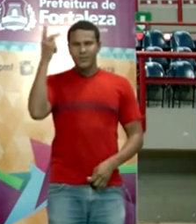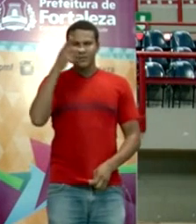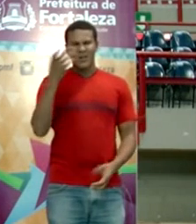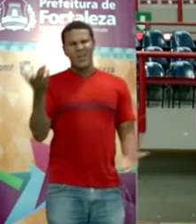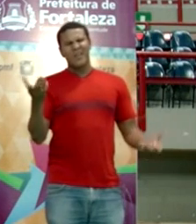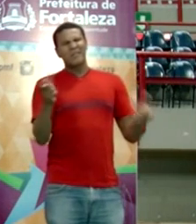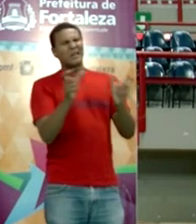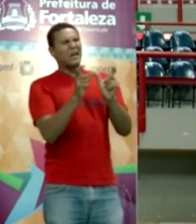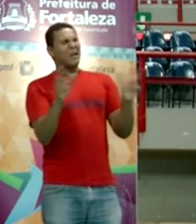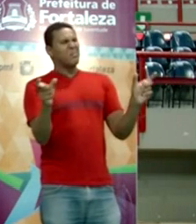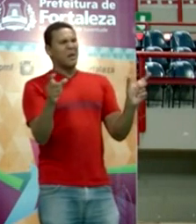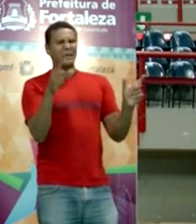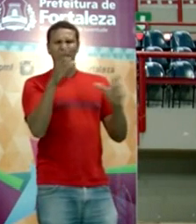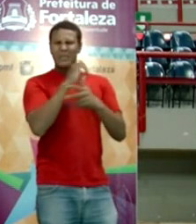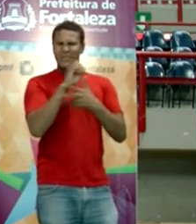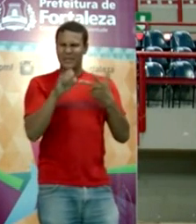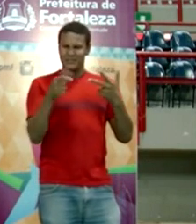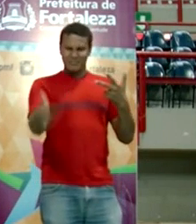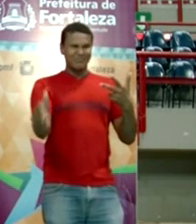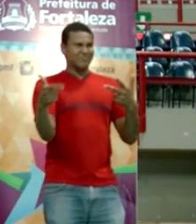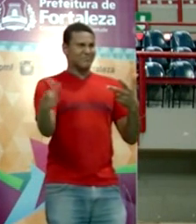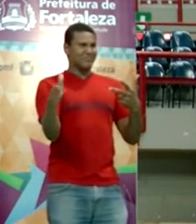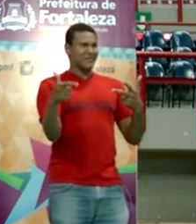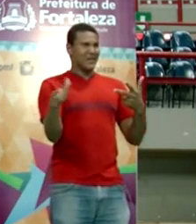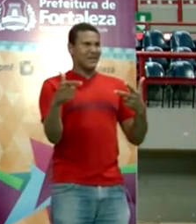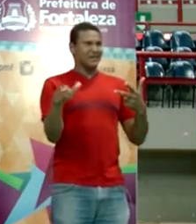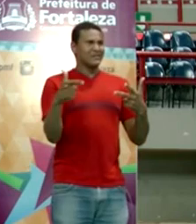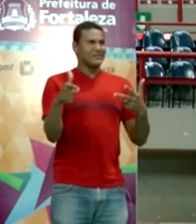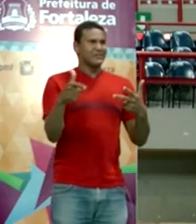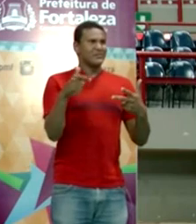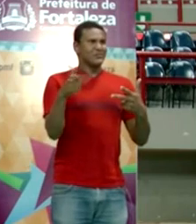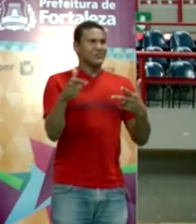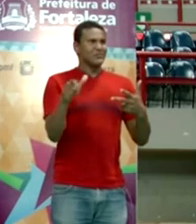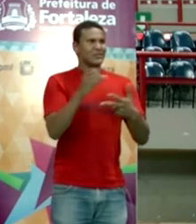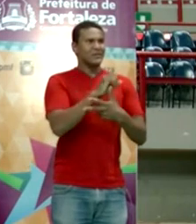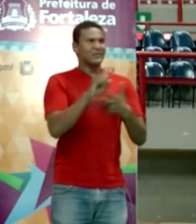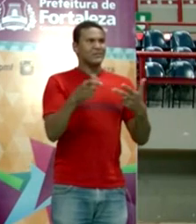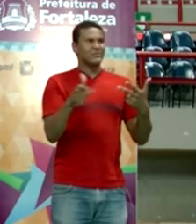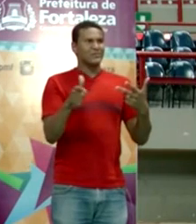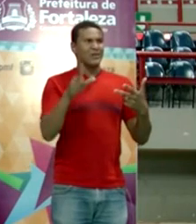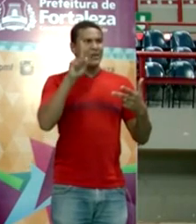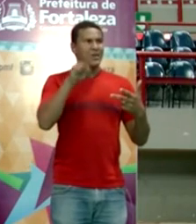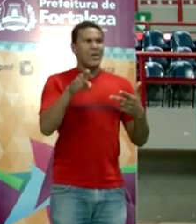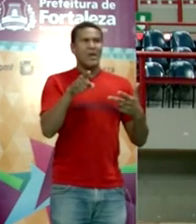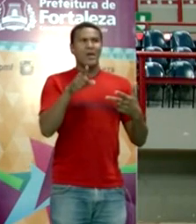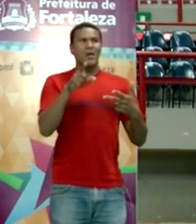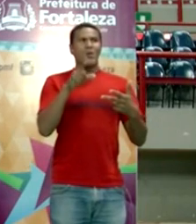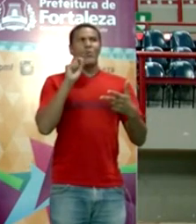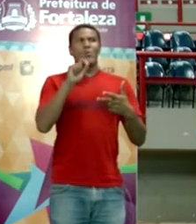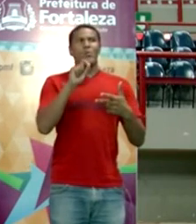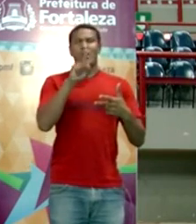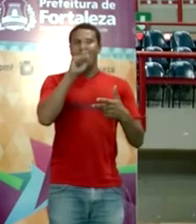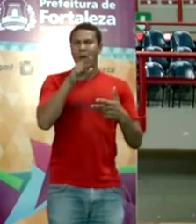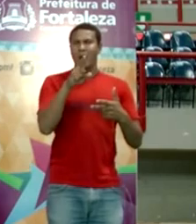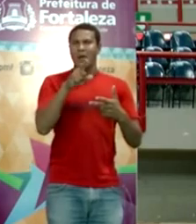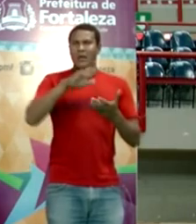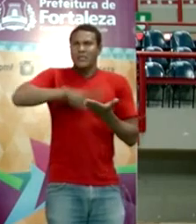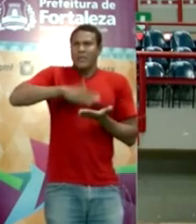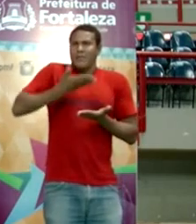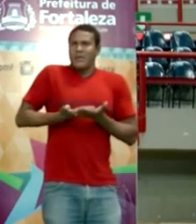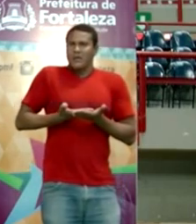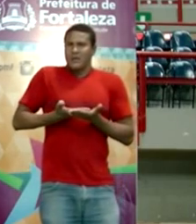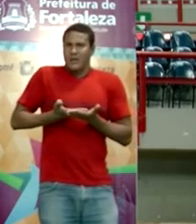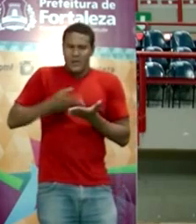cai gramática no Enem não, o que cai é a interpretação. Meu amigo, como é que você interpreta?